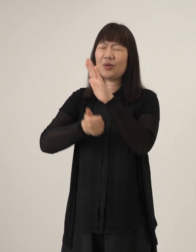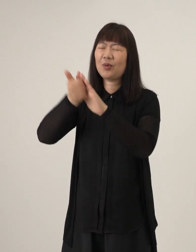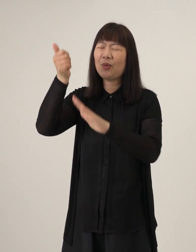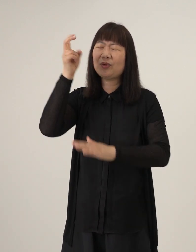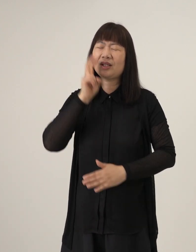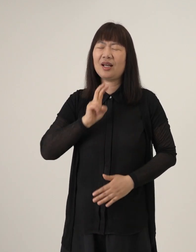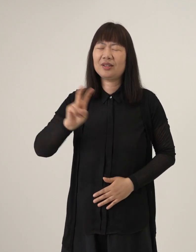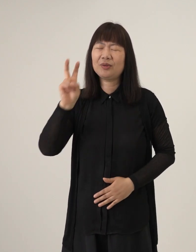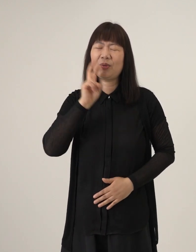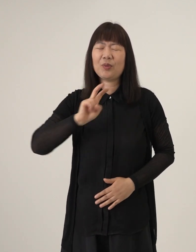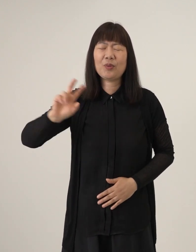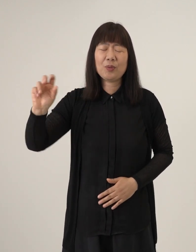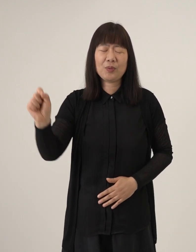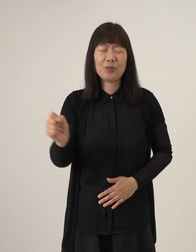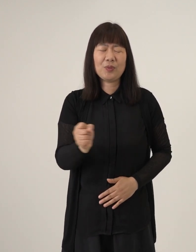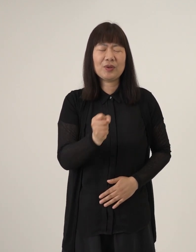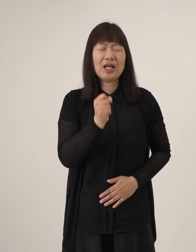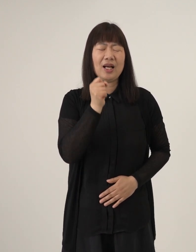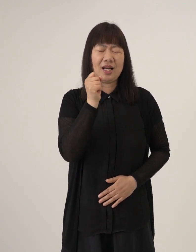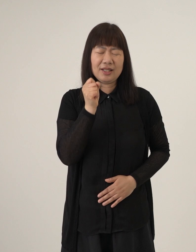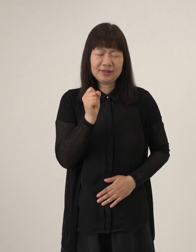소망의 노래로